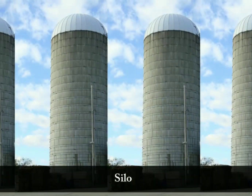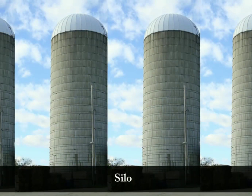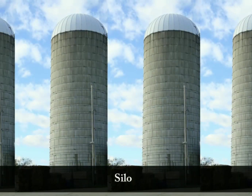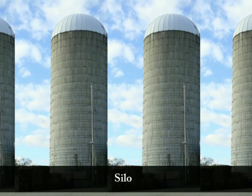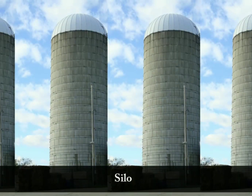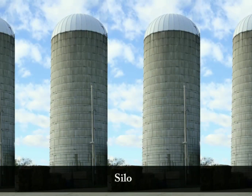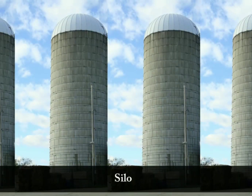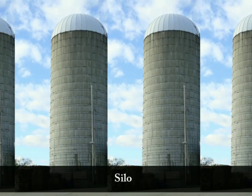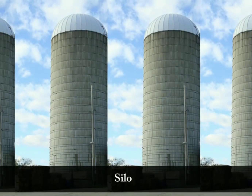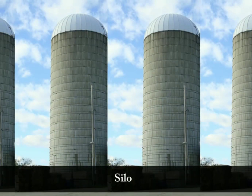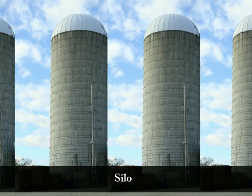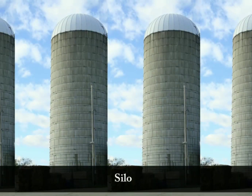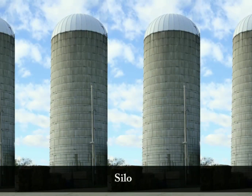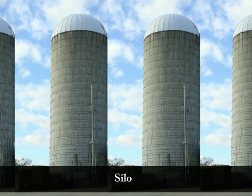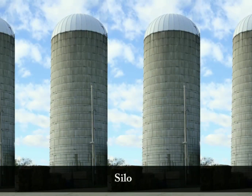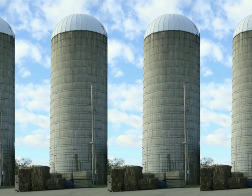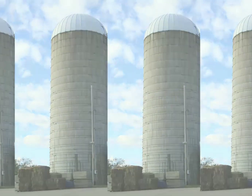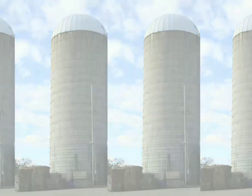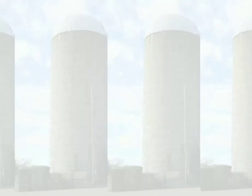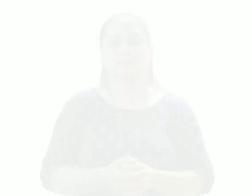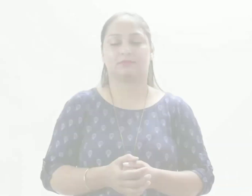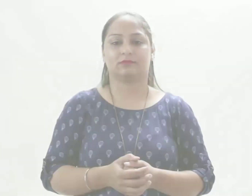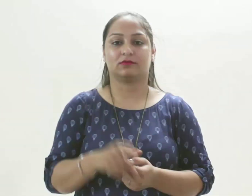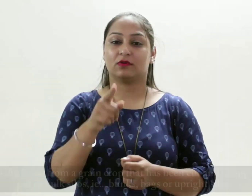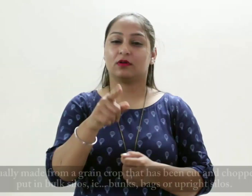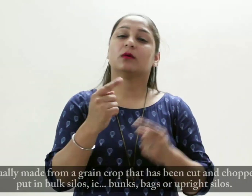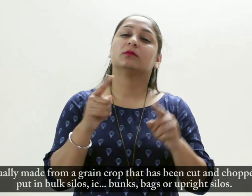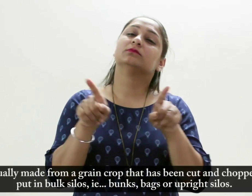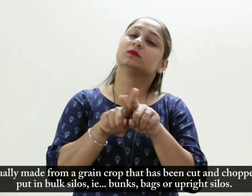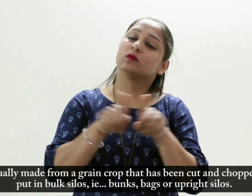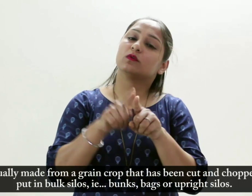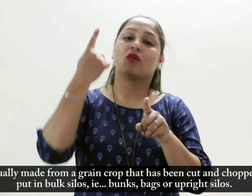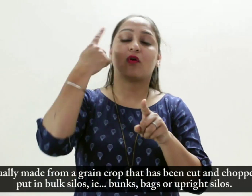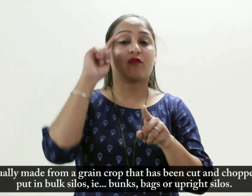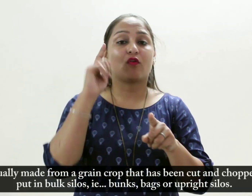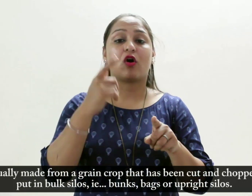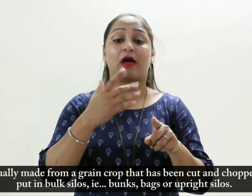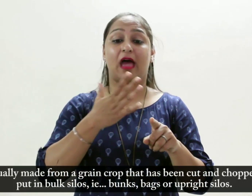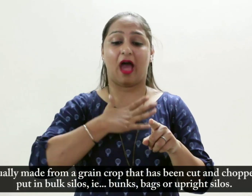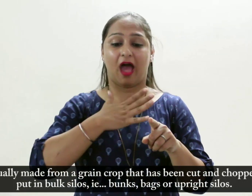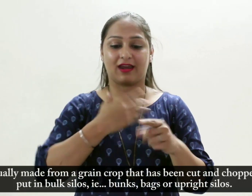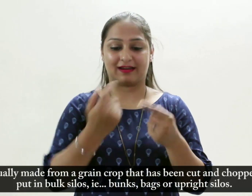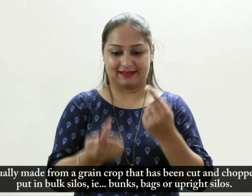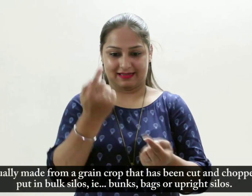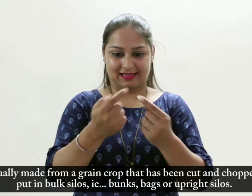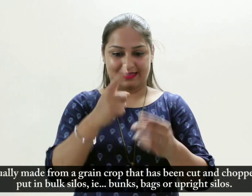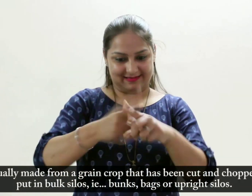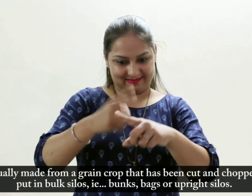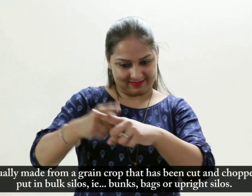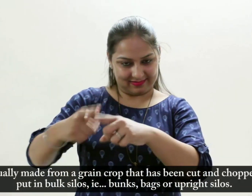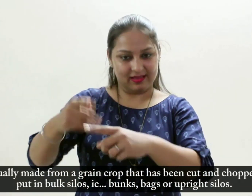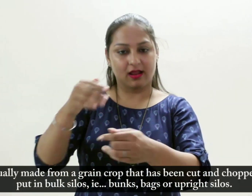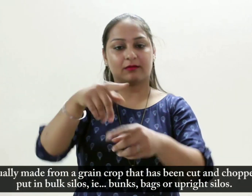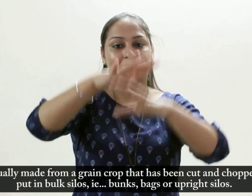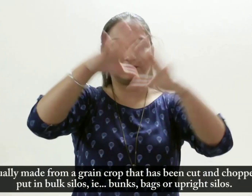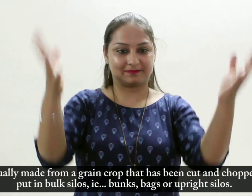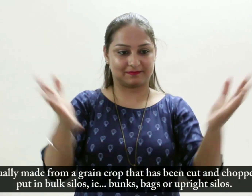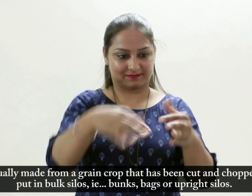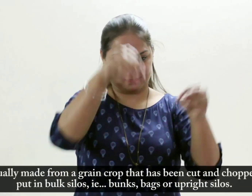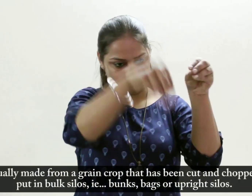भंडारण से उत्पन्न होता है। साइलो। यह आमतौर पर अनाज के फसलों से बनाया